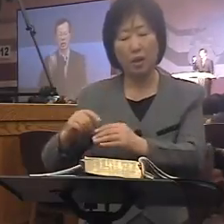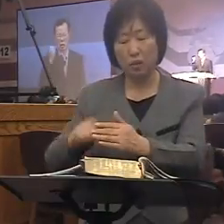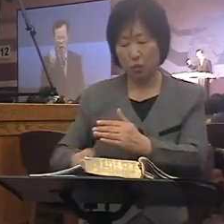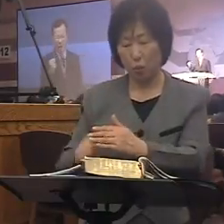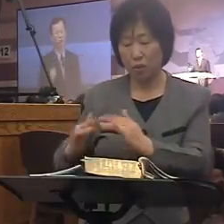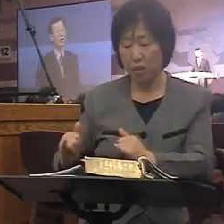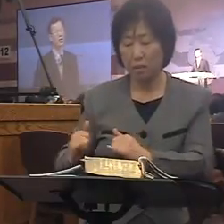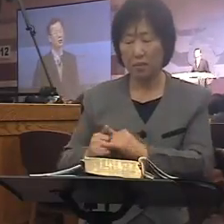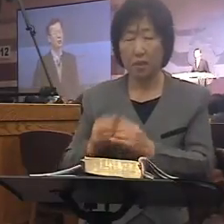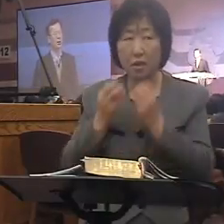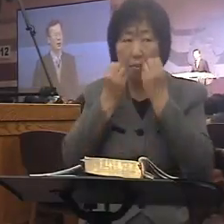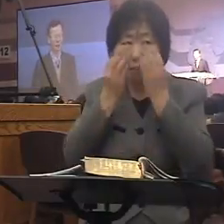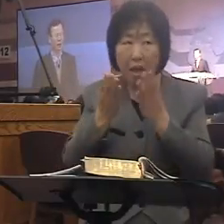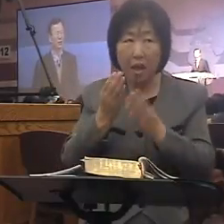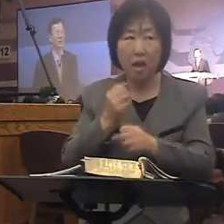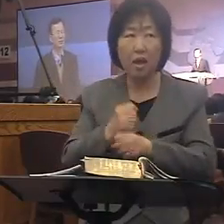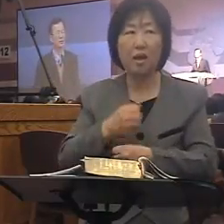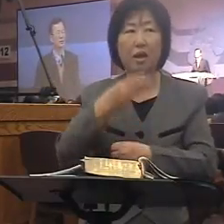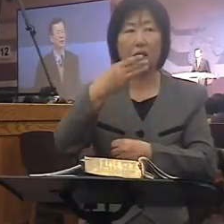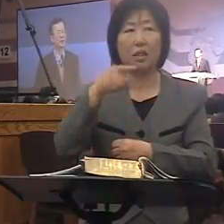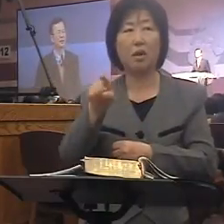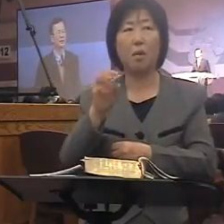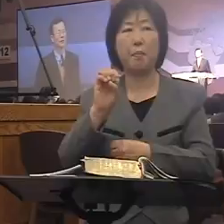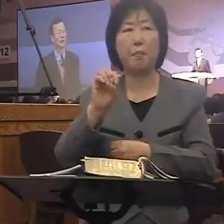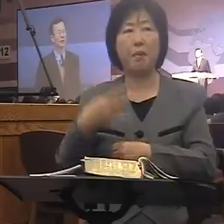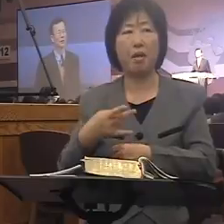위해 터프 그레이스를 주세요. 터프 그레이스.